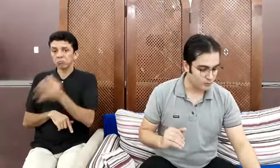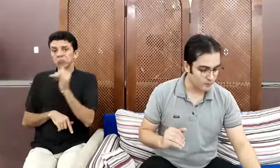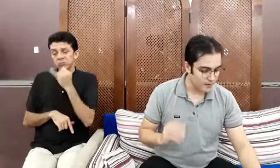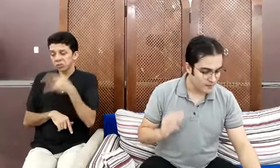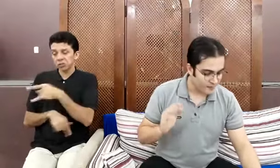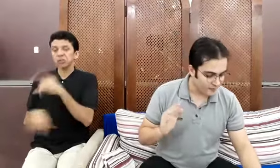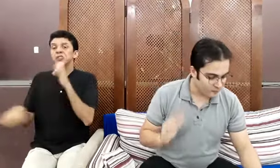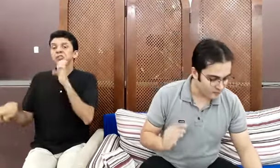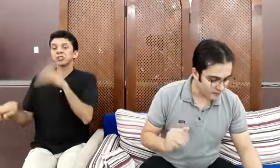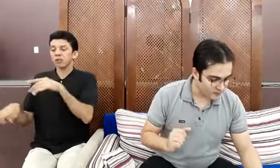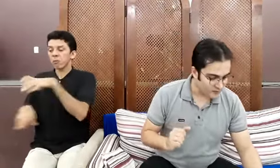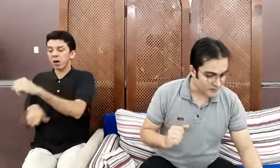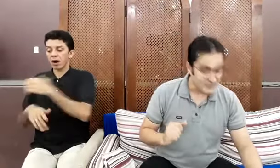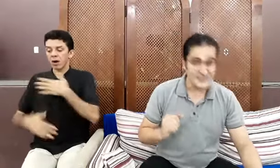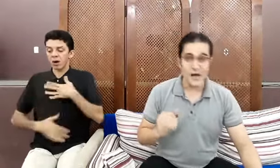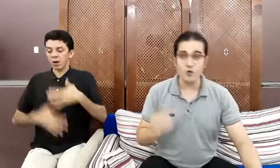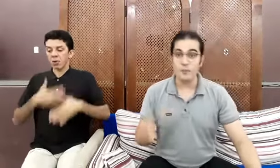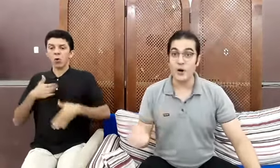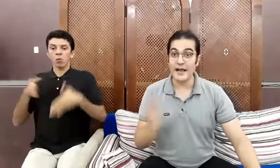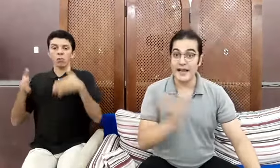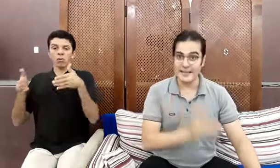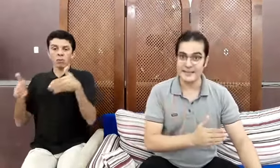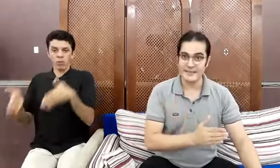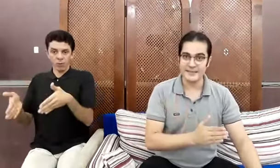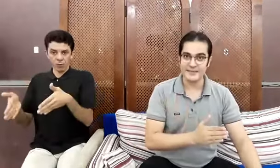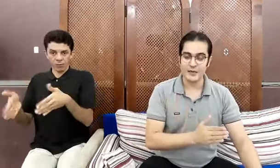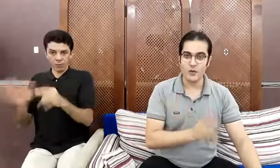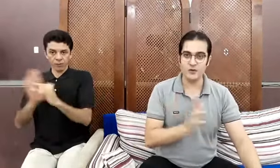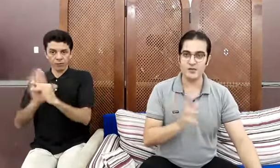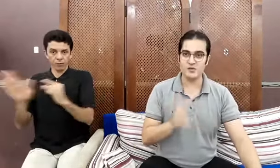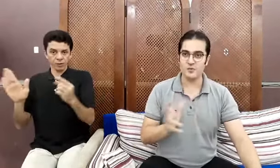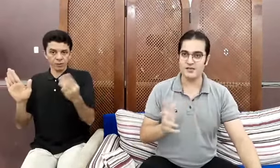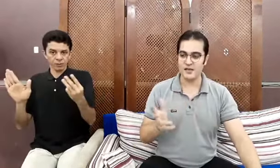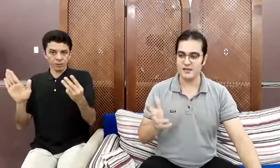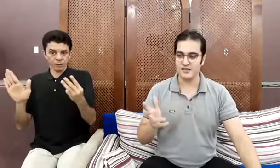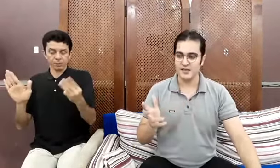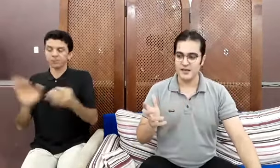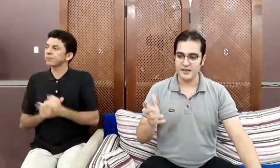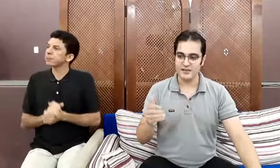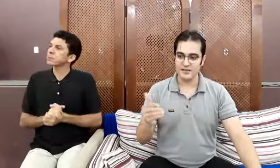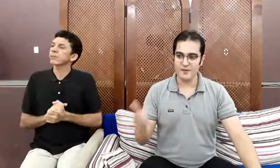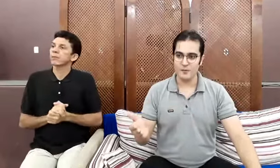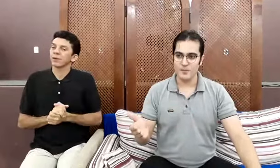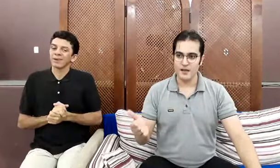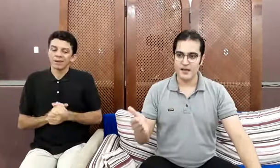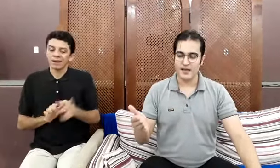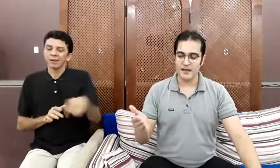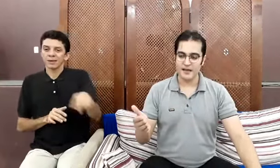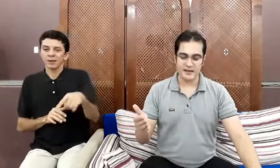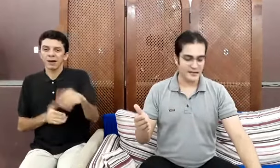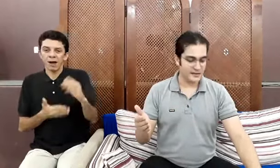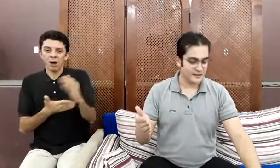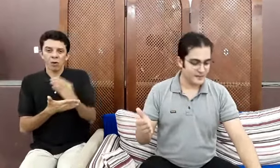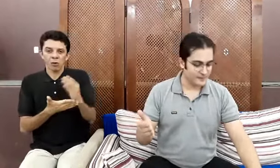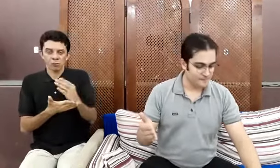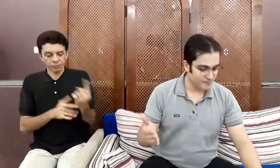morto. Verso 3: Saulo, porém, enquanto esses homens eles estavam